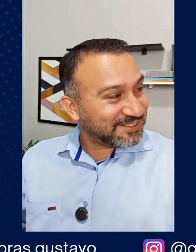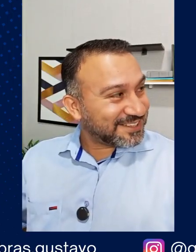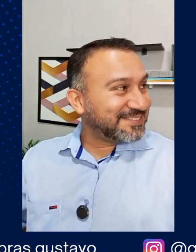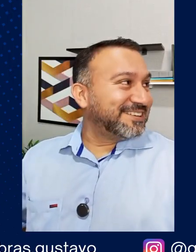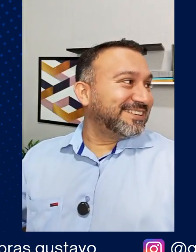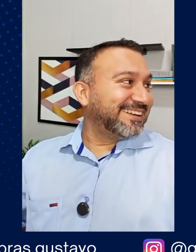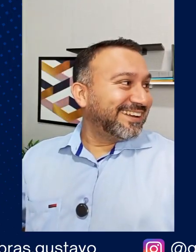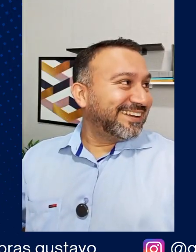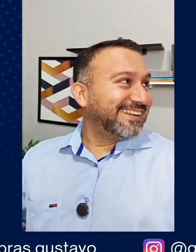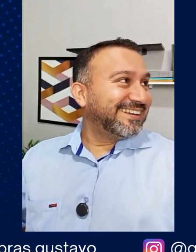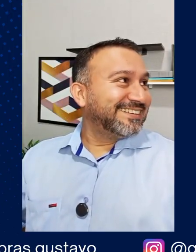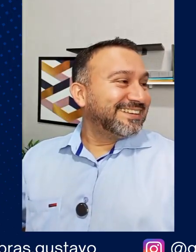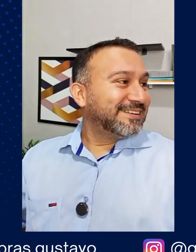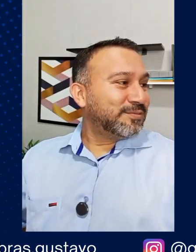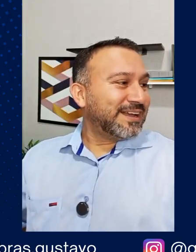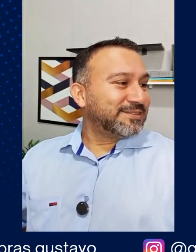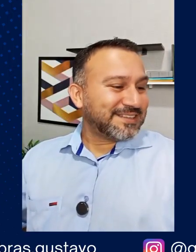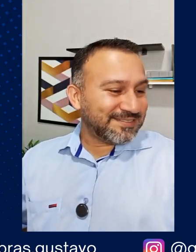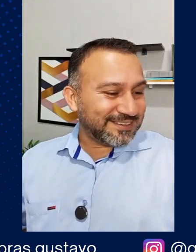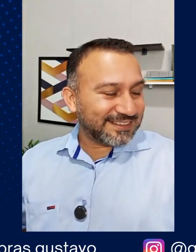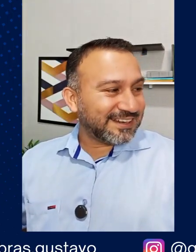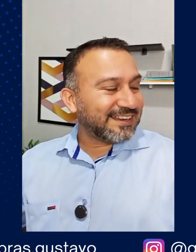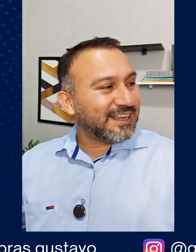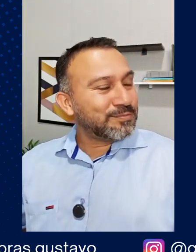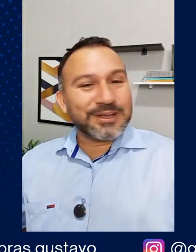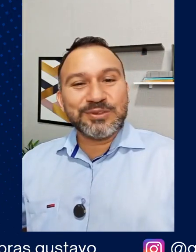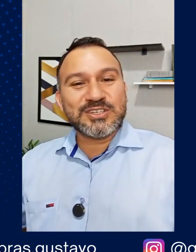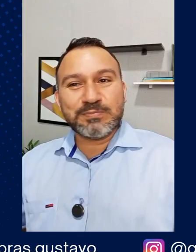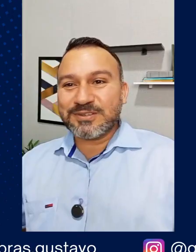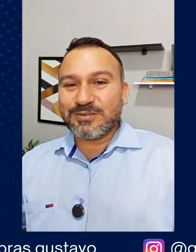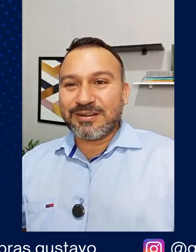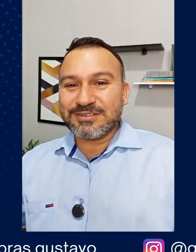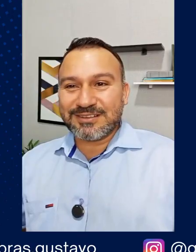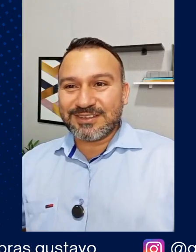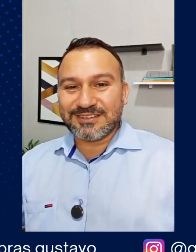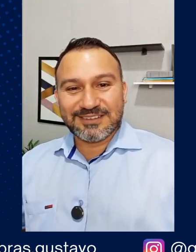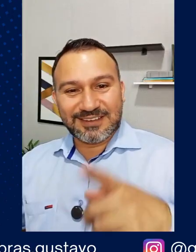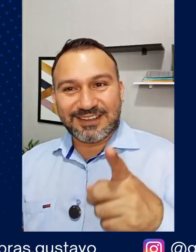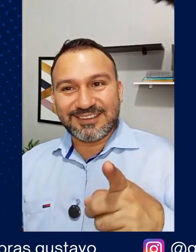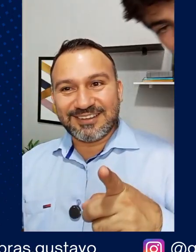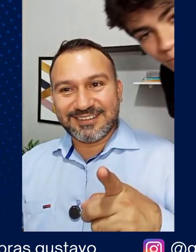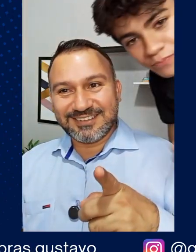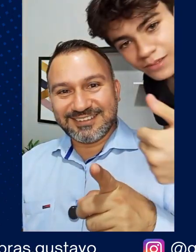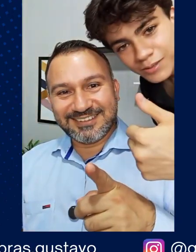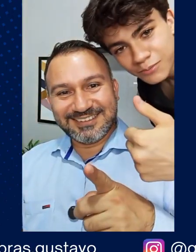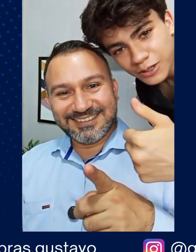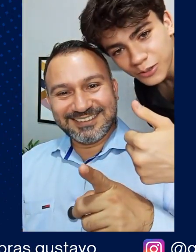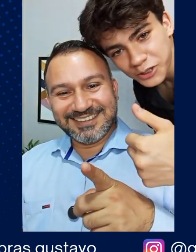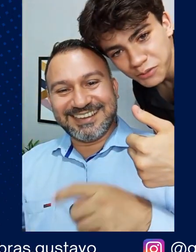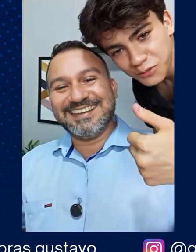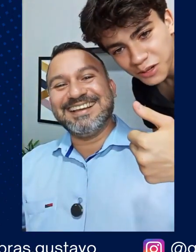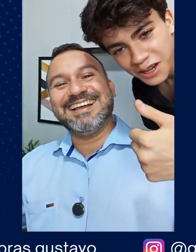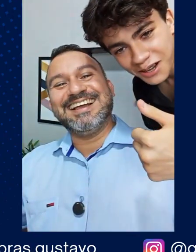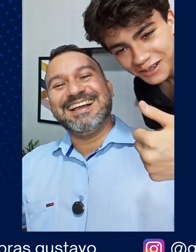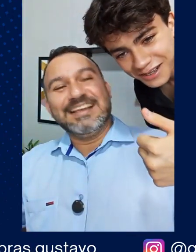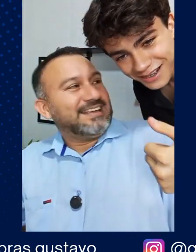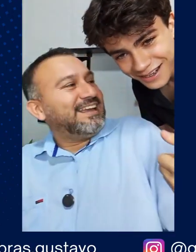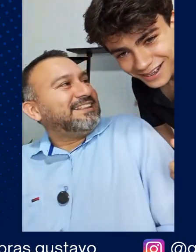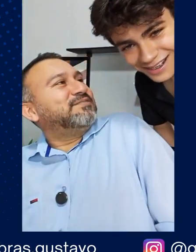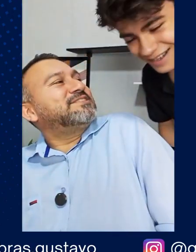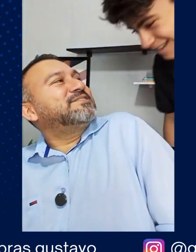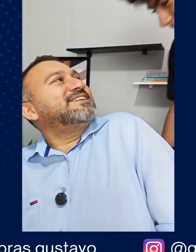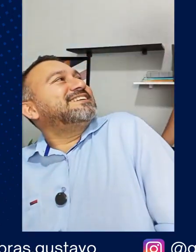É você, Gustavinho? Eu mesmo. Uai, Gustavinho, entra aqui, dá uma boa noite pro pessoal, Gustavinho. Aí, ó. Boa noite,